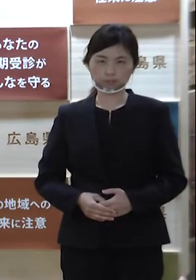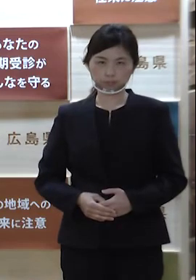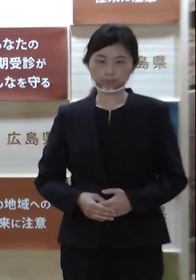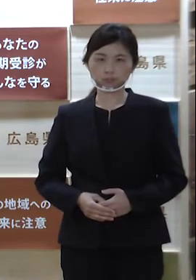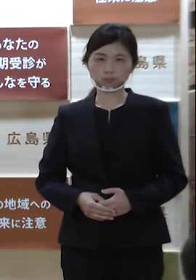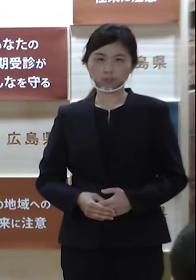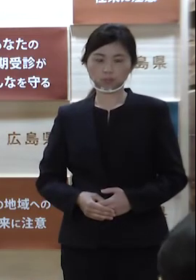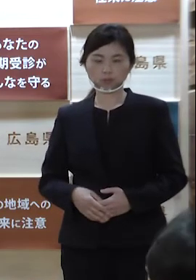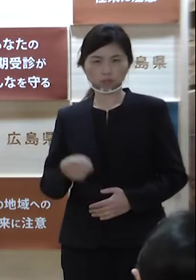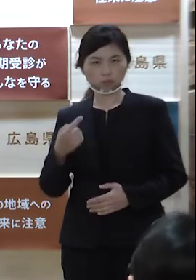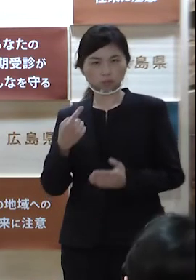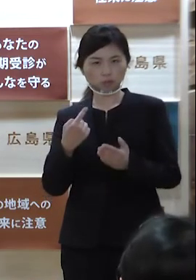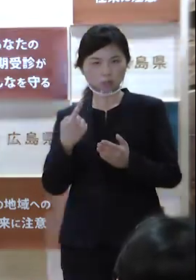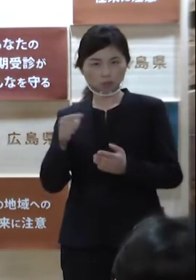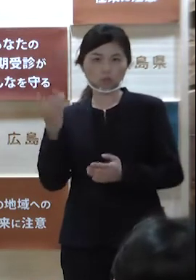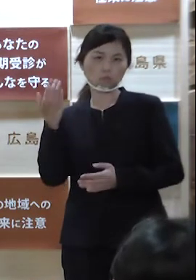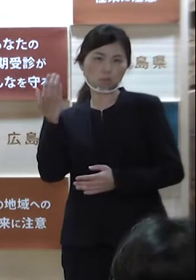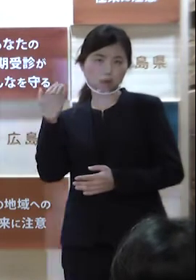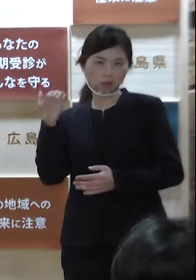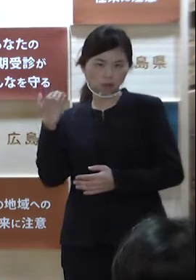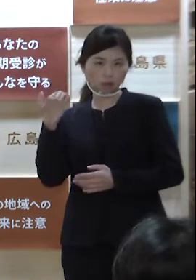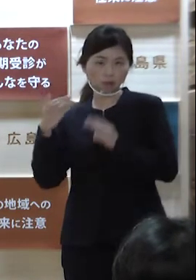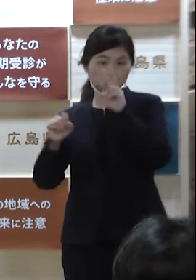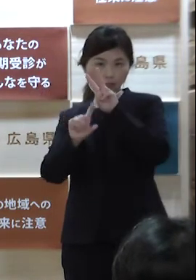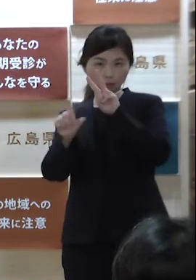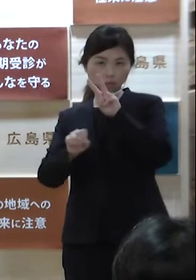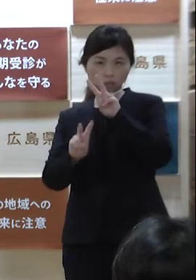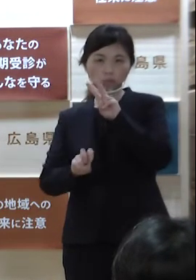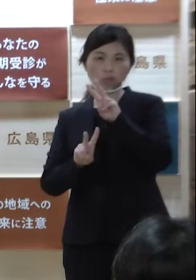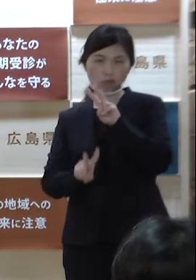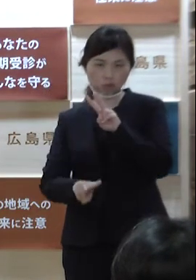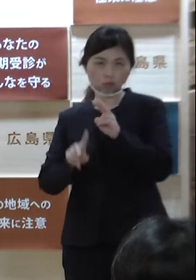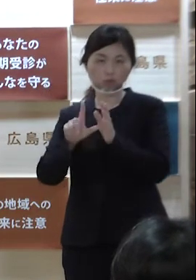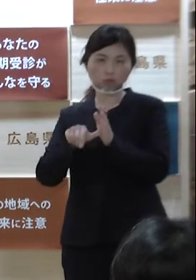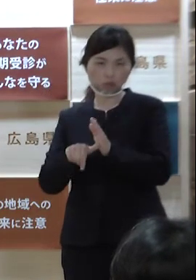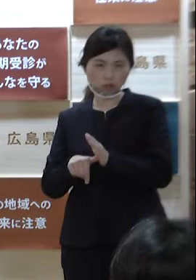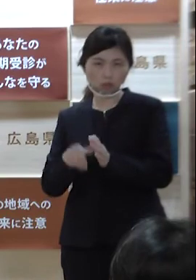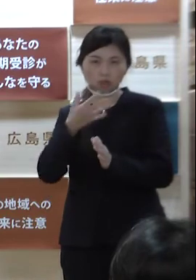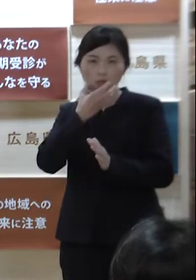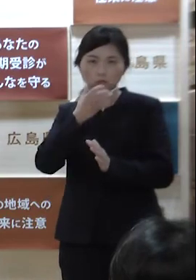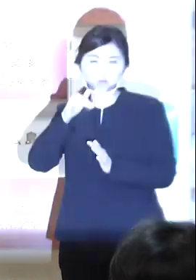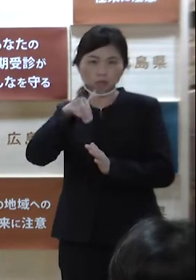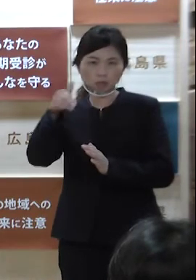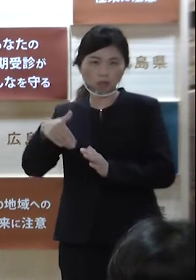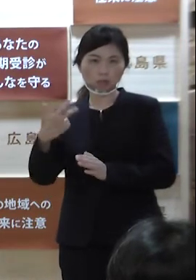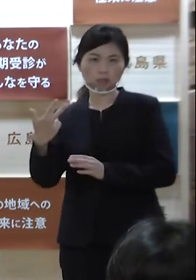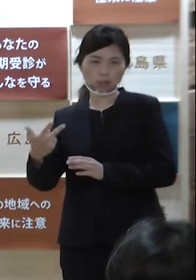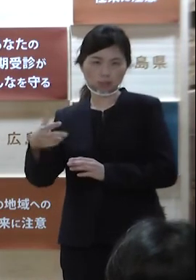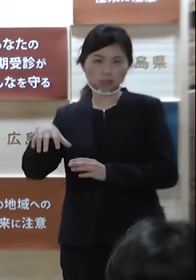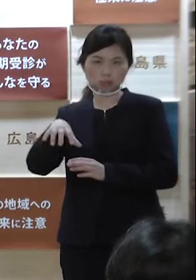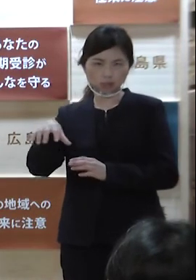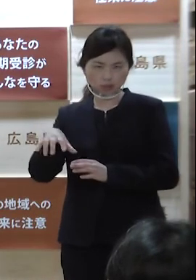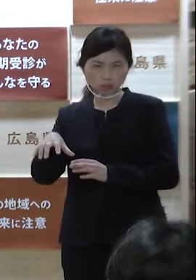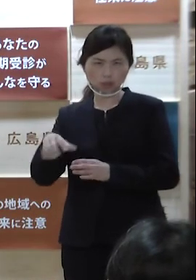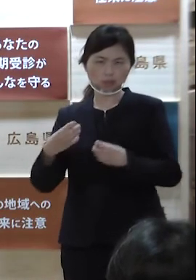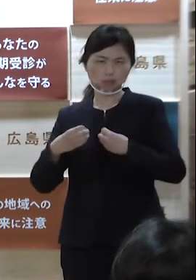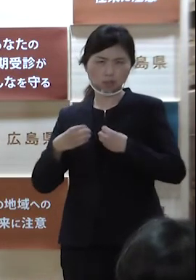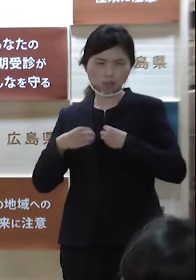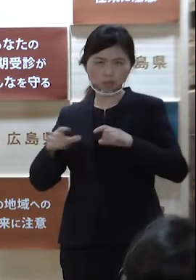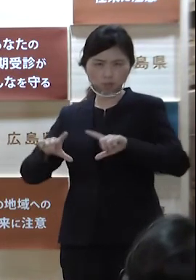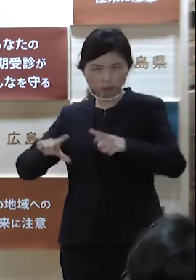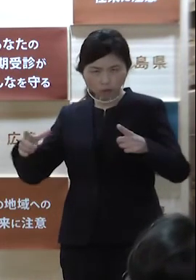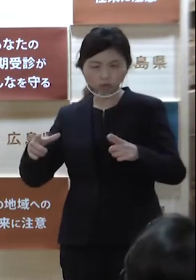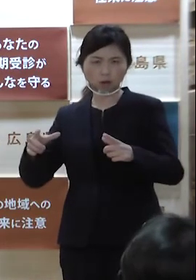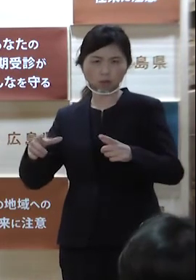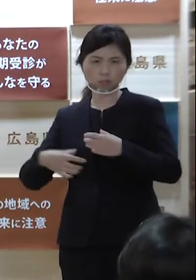またちょうど1ヶ月前に1月22日ですね、福山市におきまして感染が急拡大する兆